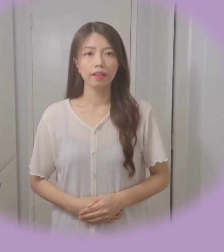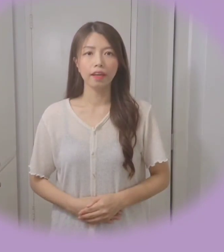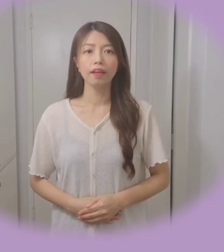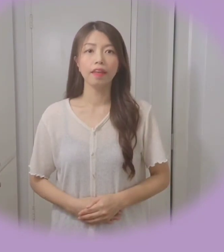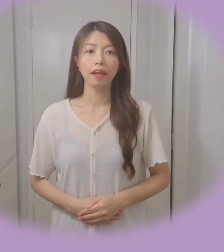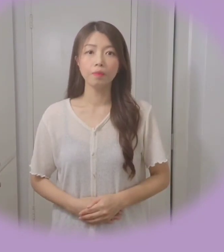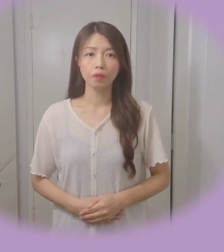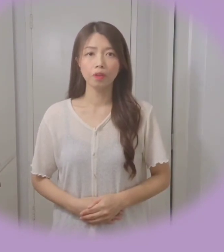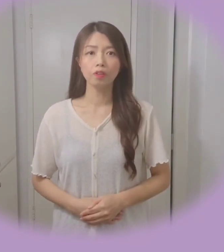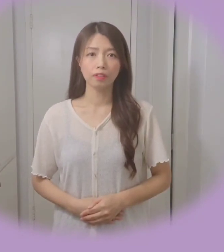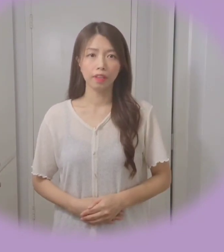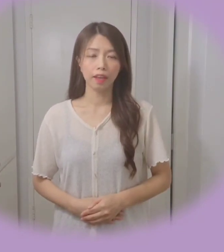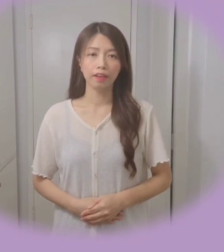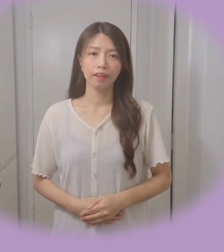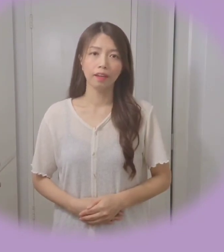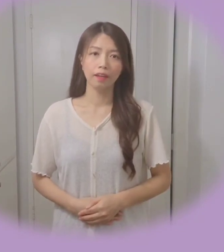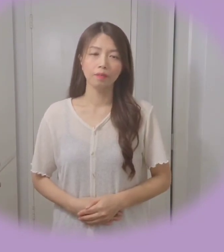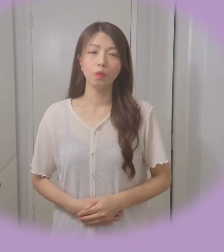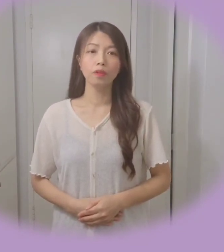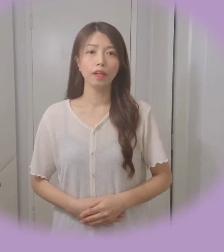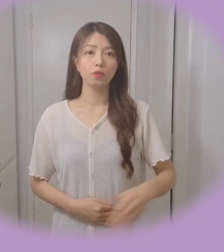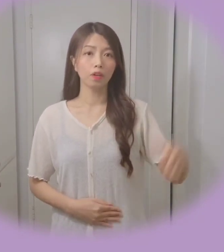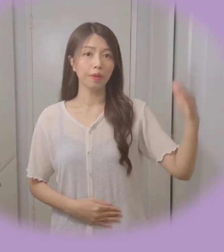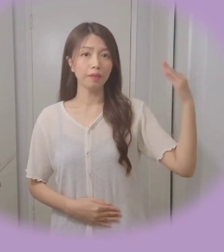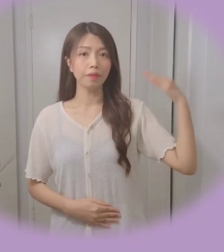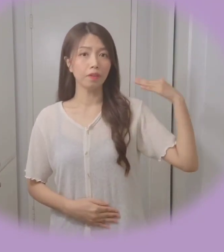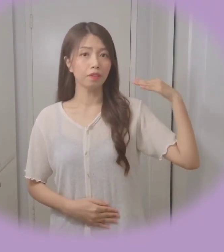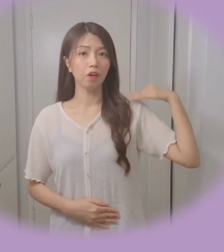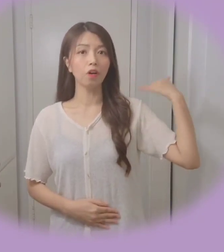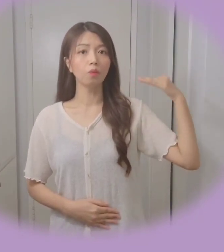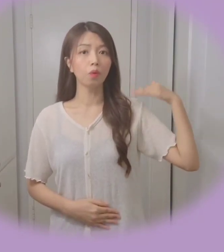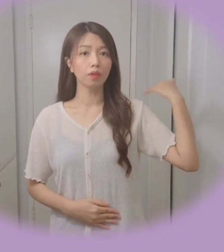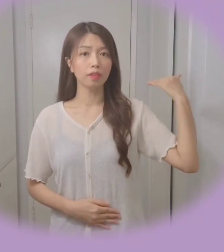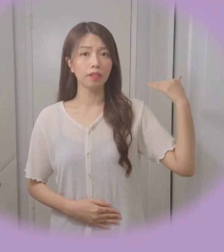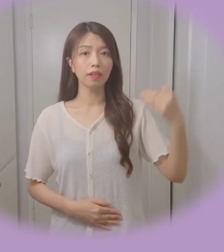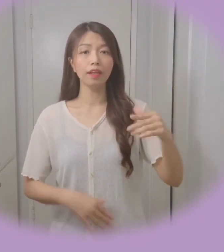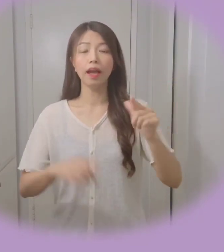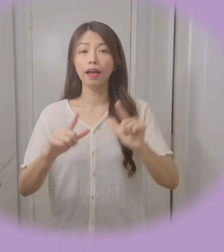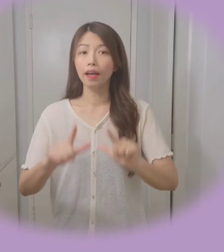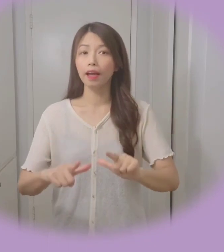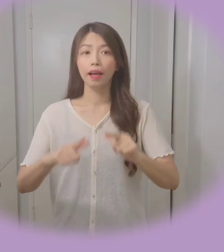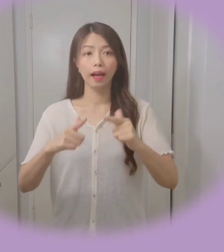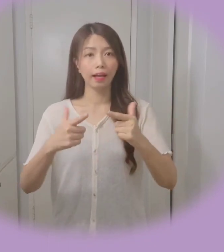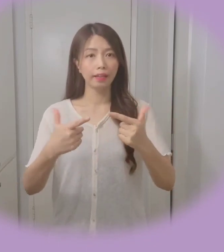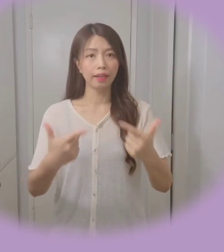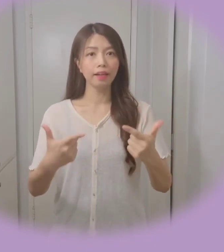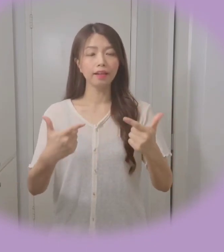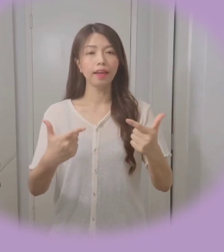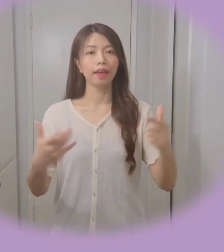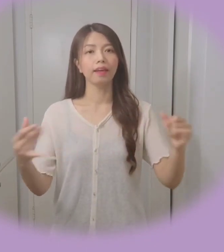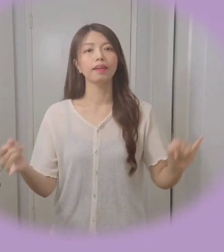모르지 않을게 내가 먼저 그대. 모르다 수 아까 말씀드렸죠. 모르지